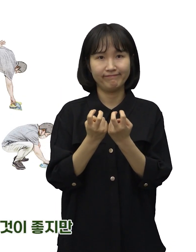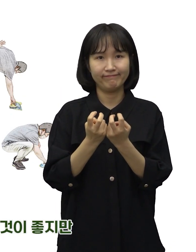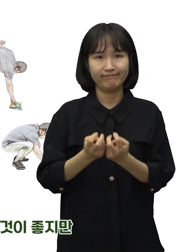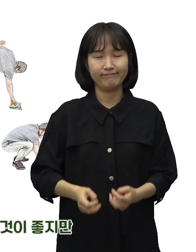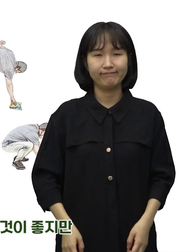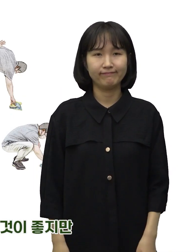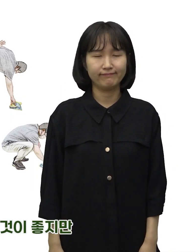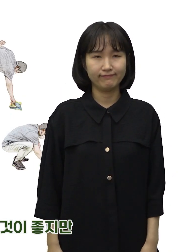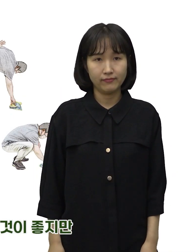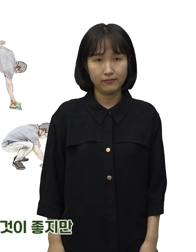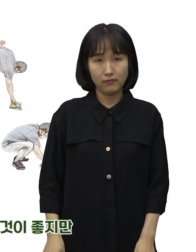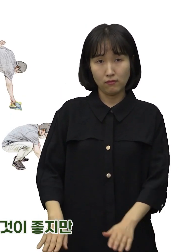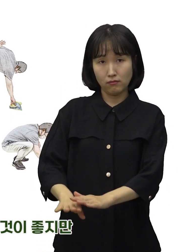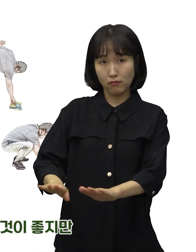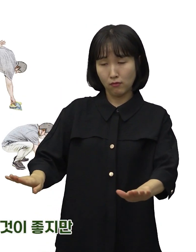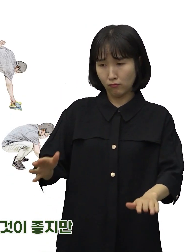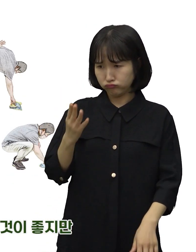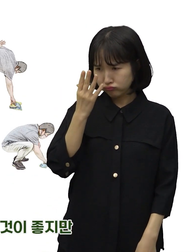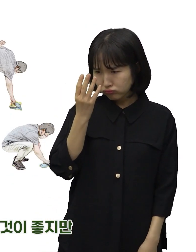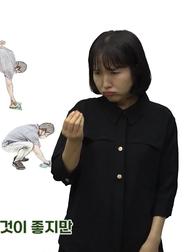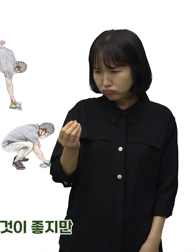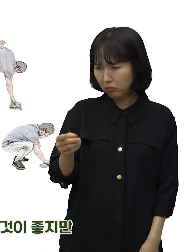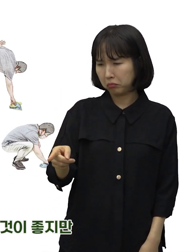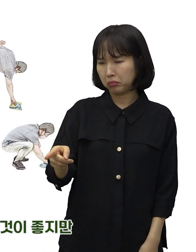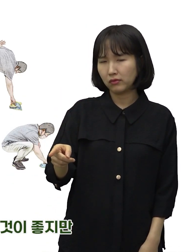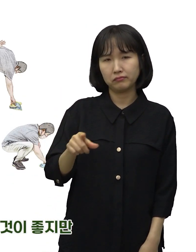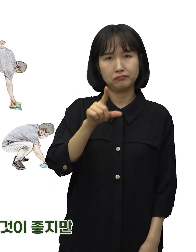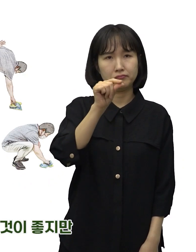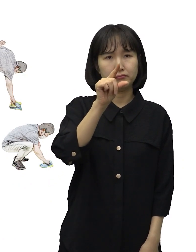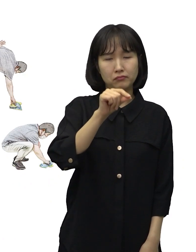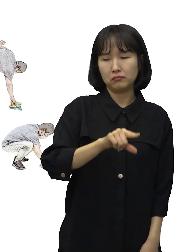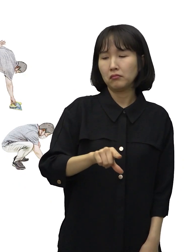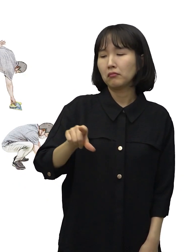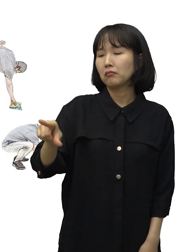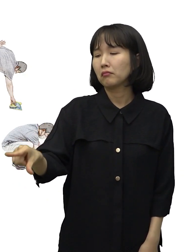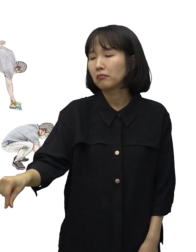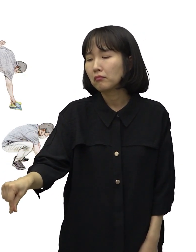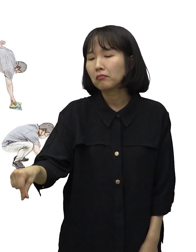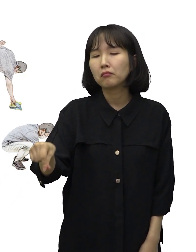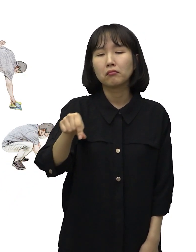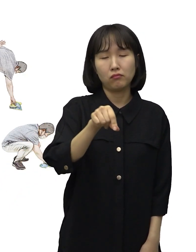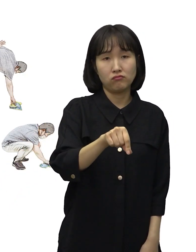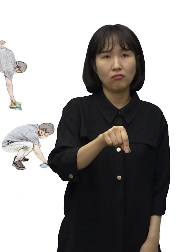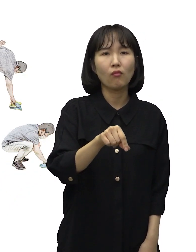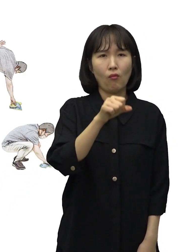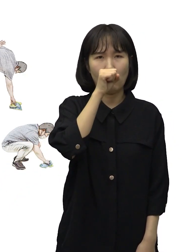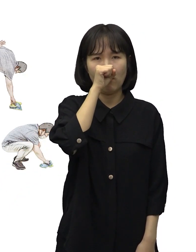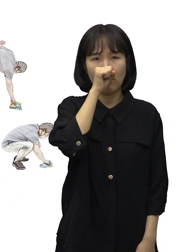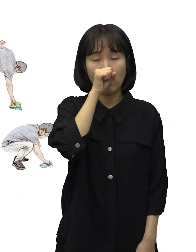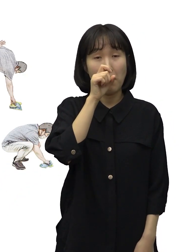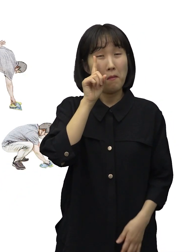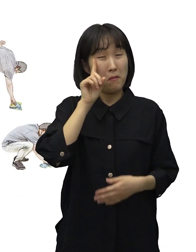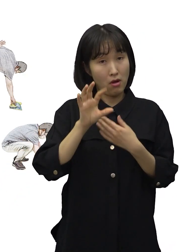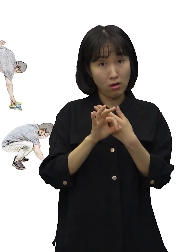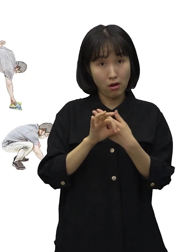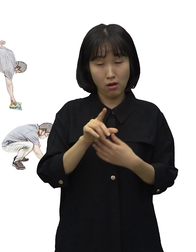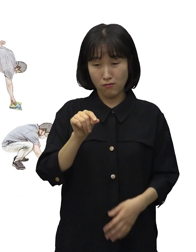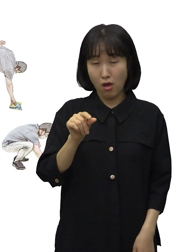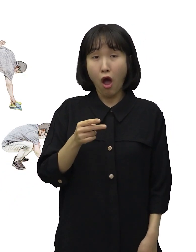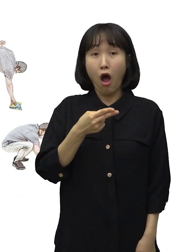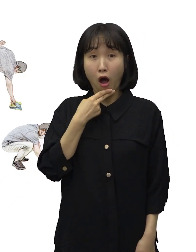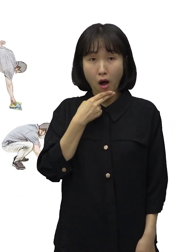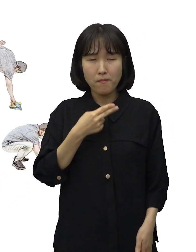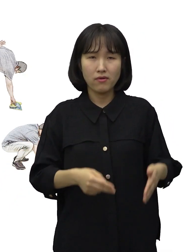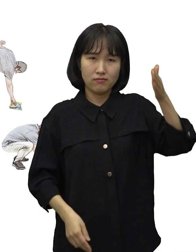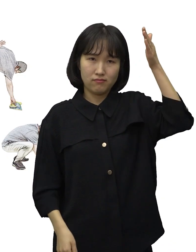바닥에 떨어진 물건은 집게를 이용해 줍는 것이 좋지만 집게가 없는 경우에는 벽에 손을 대고 한쪽 발을